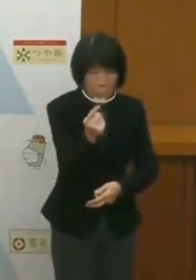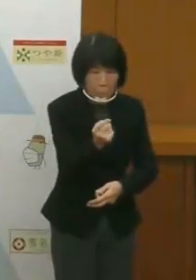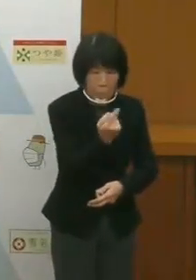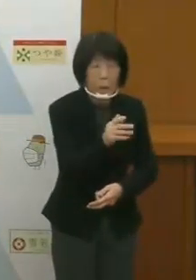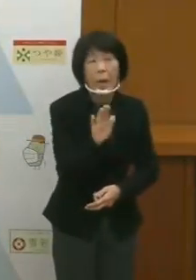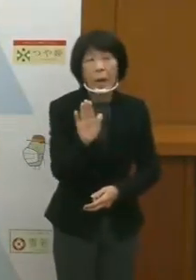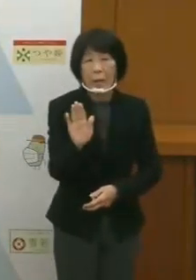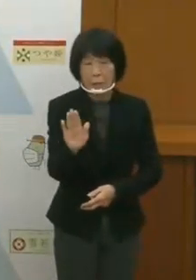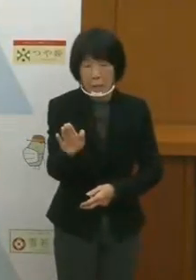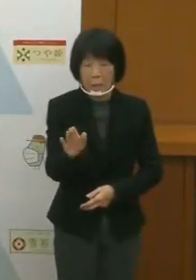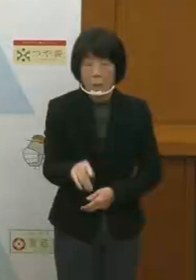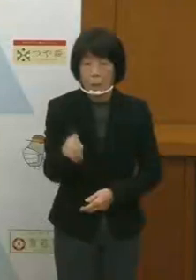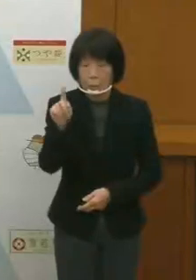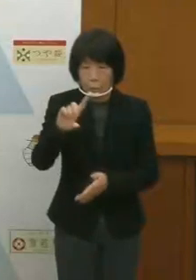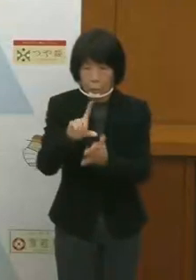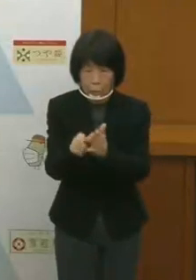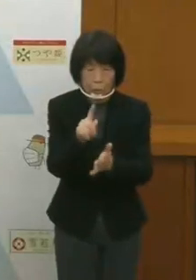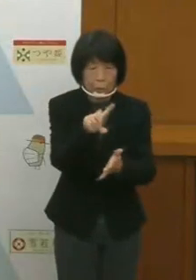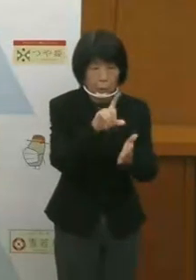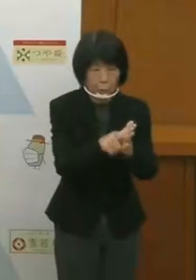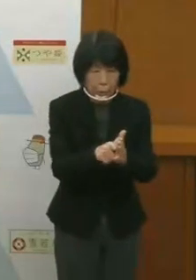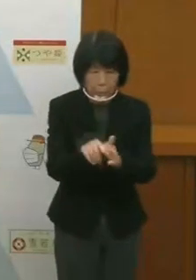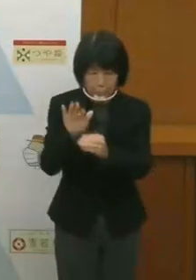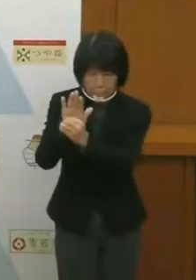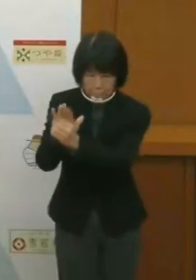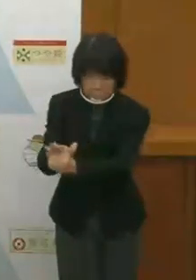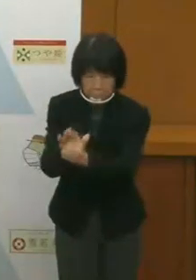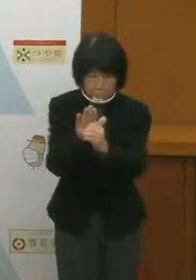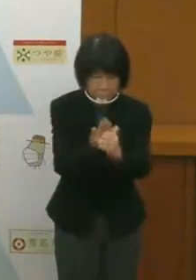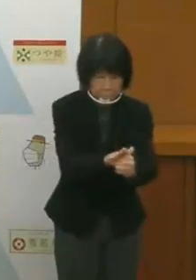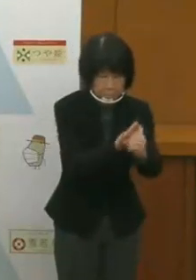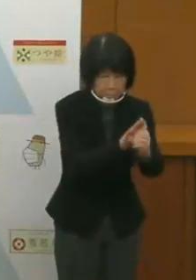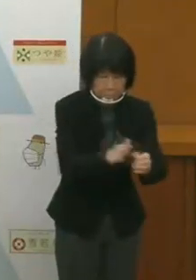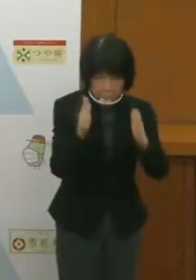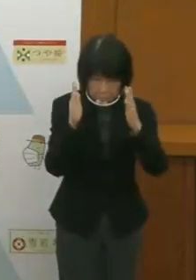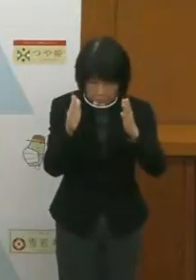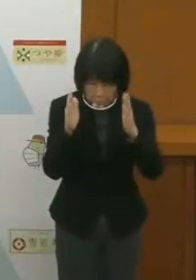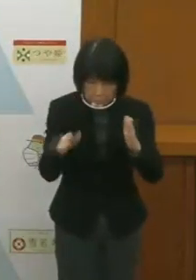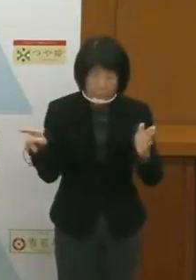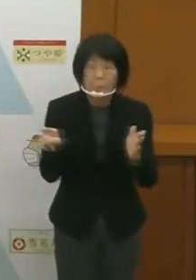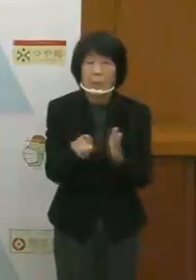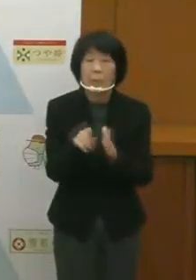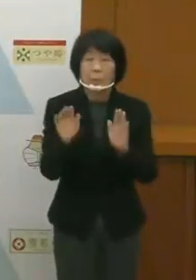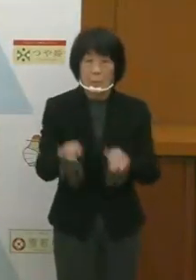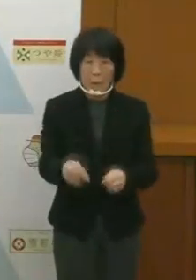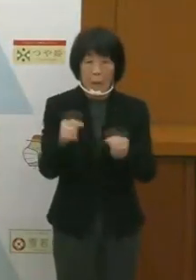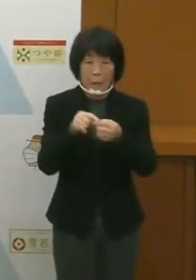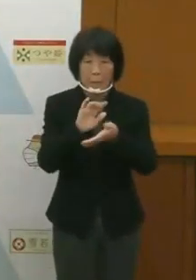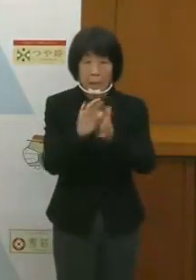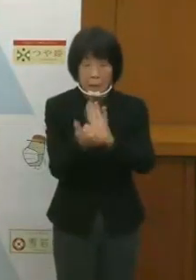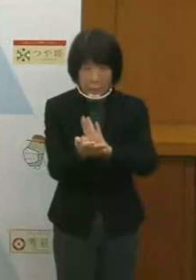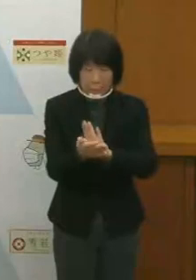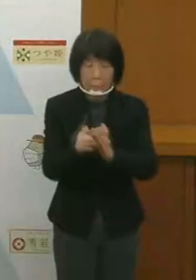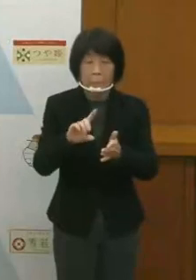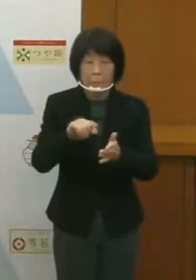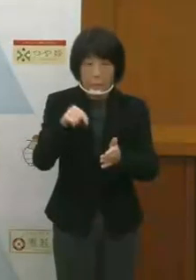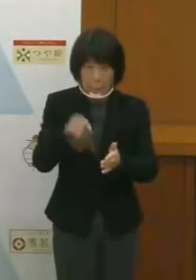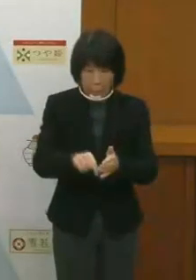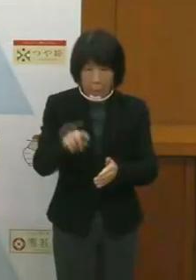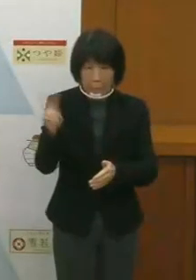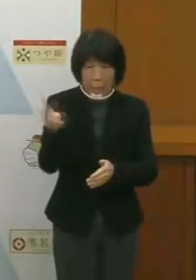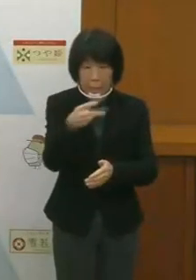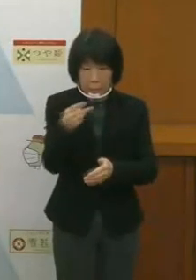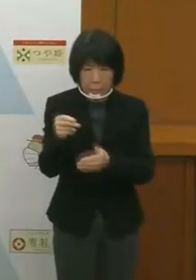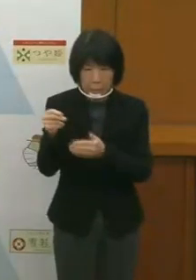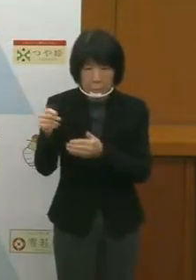度封じ込めに全力を挙げてまいりました。それで山形県内では第2波は発生し